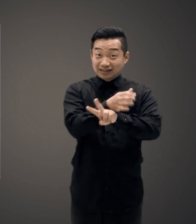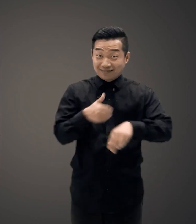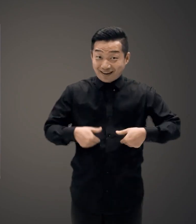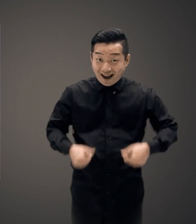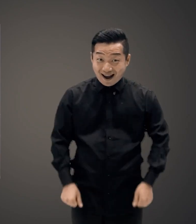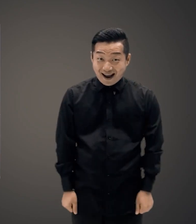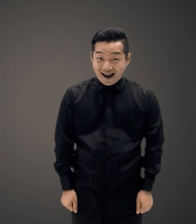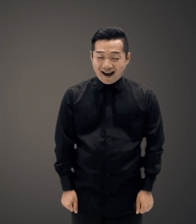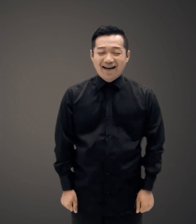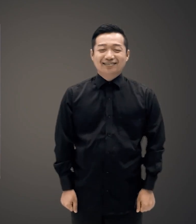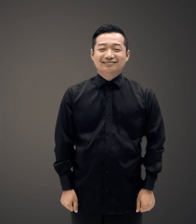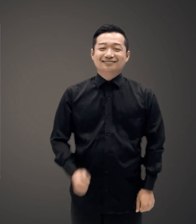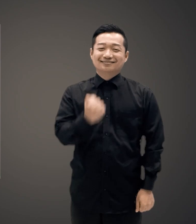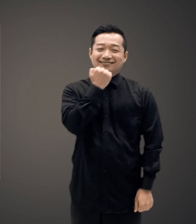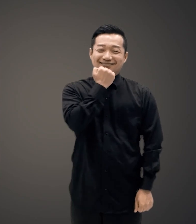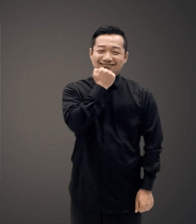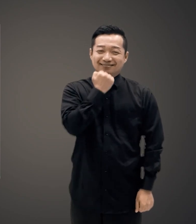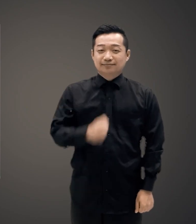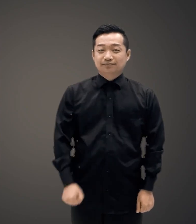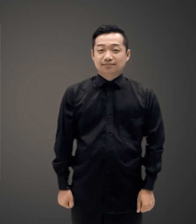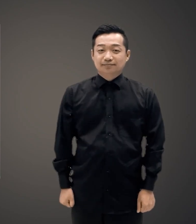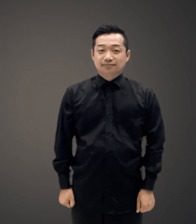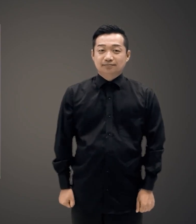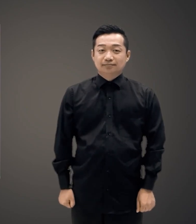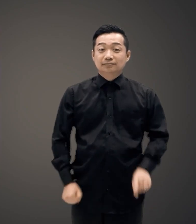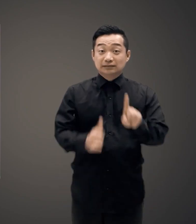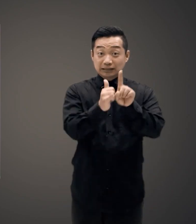네. 책 읽어줘야겠네요, 항상.